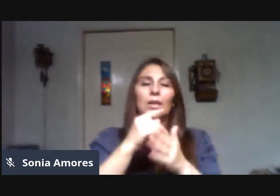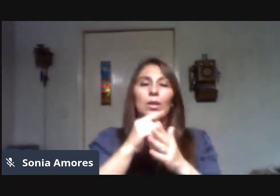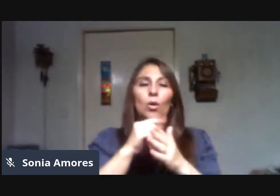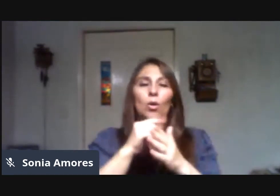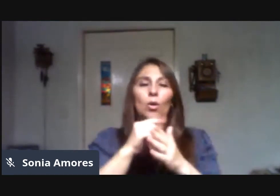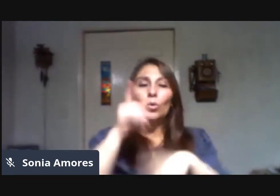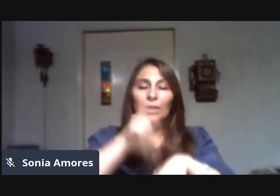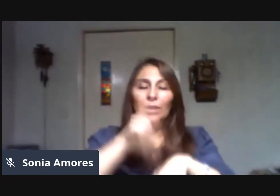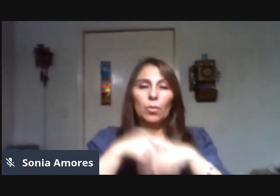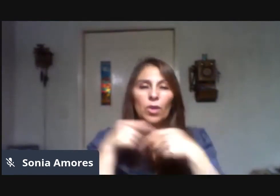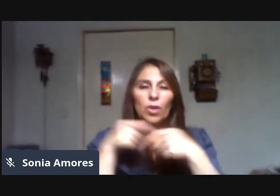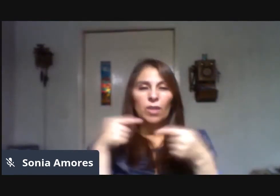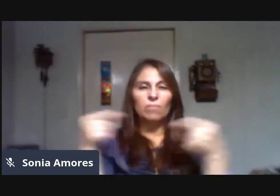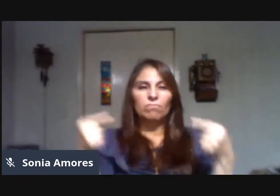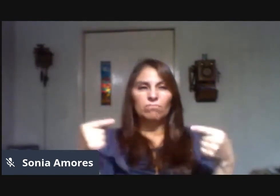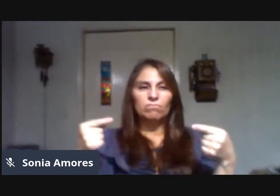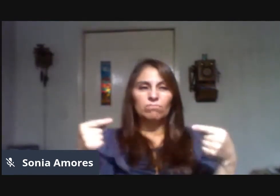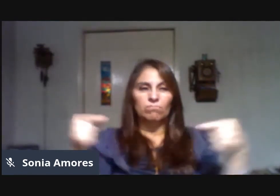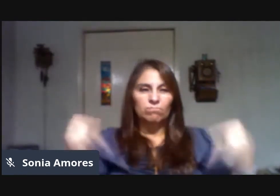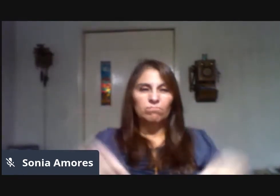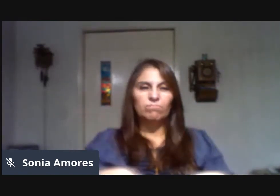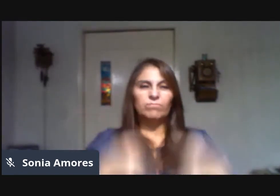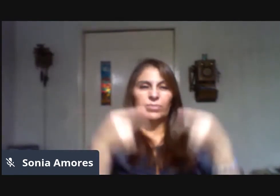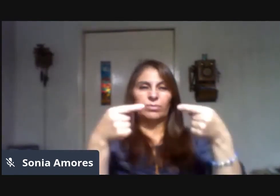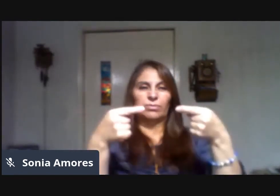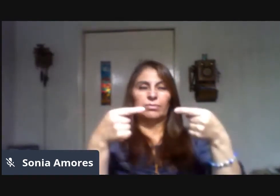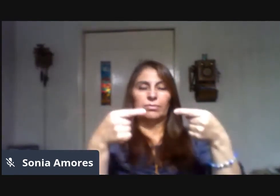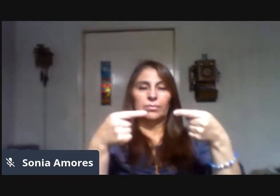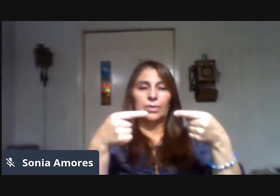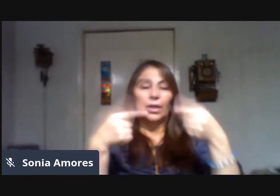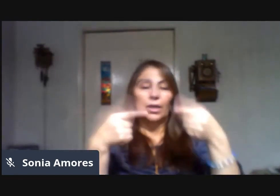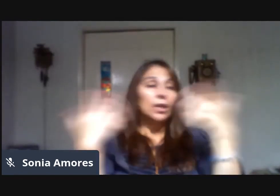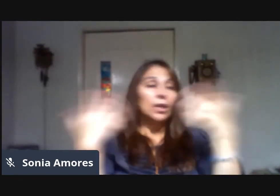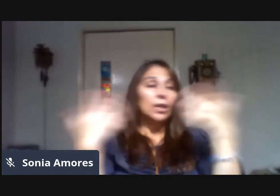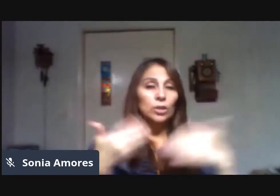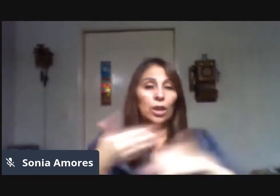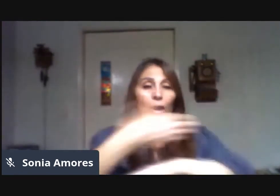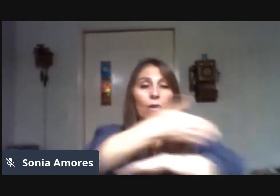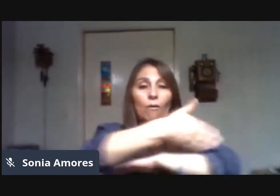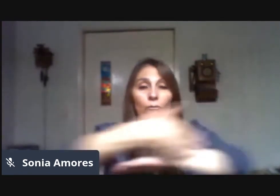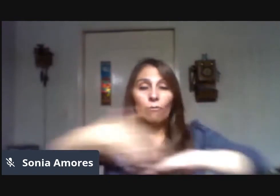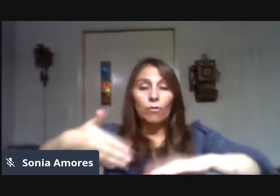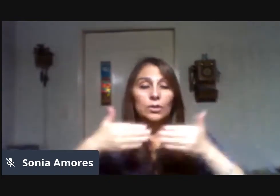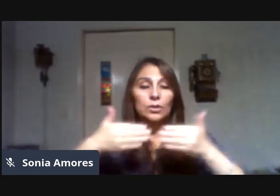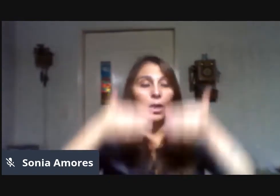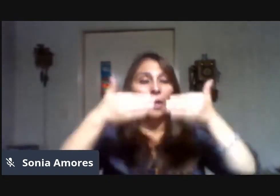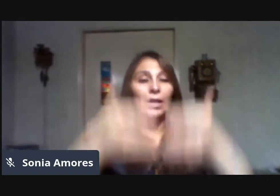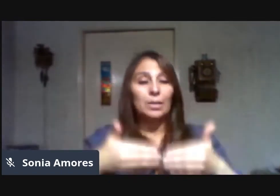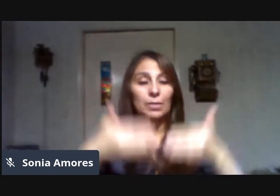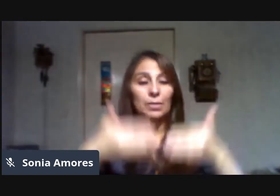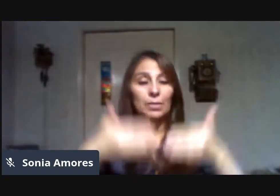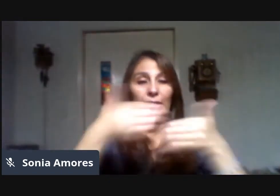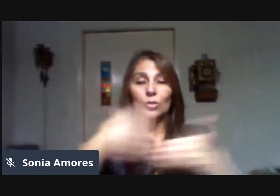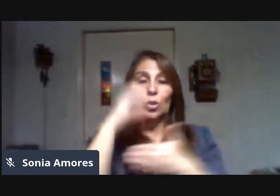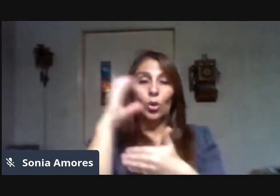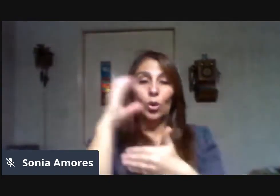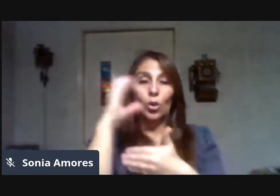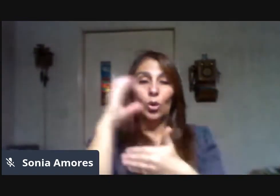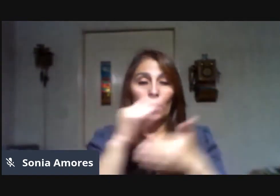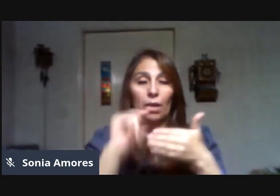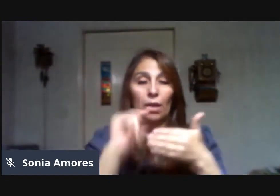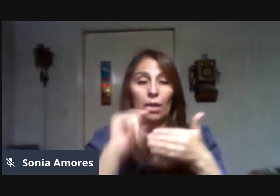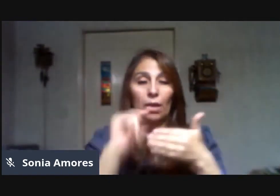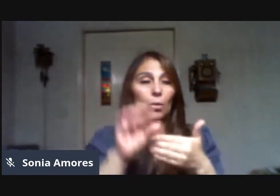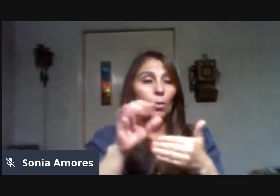en frontera colombiana, en un país donde ha estado en oposición, sin hacer